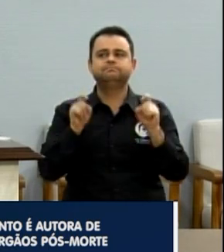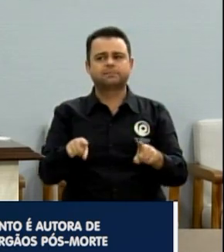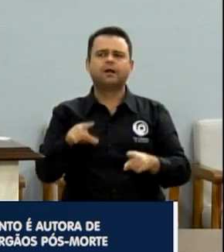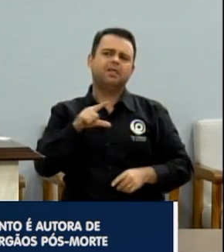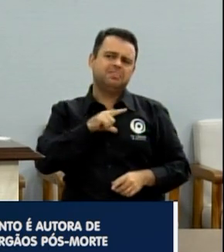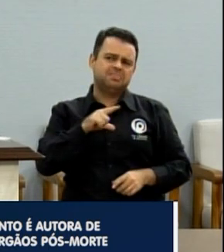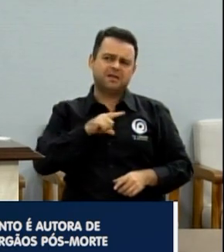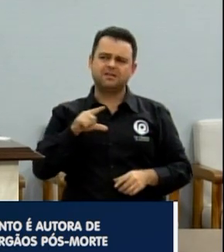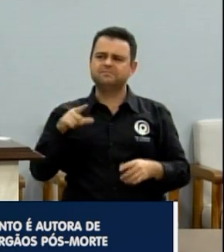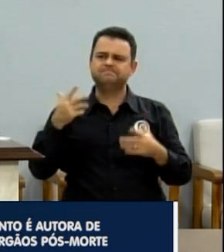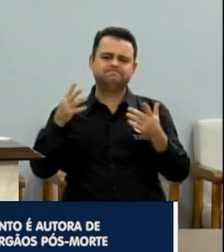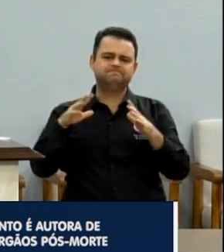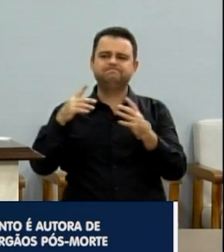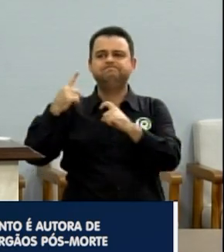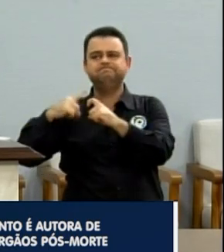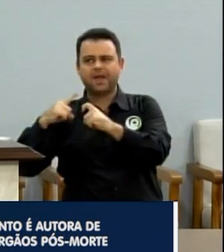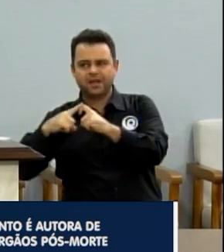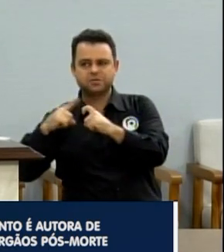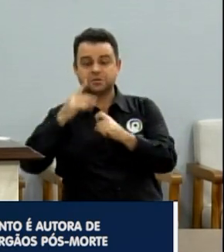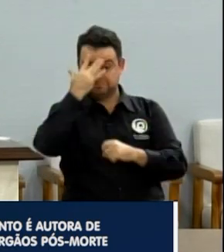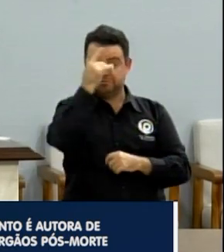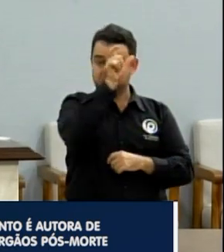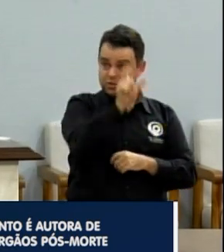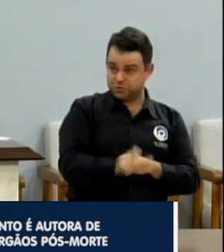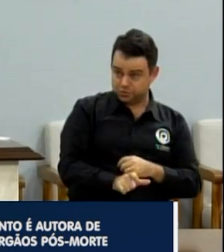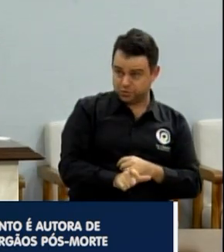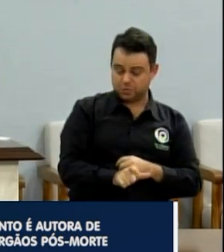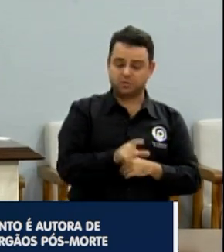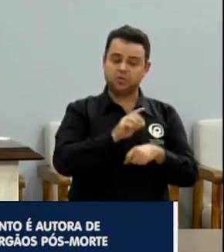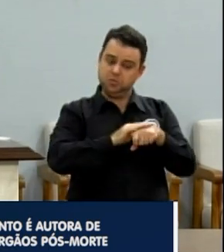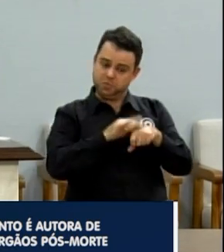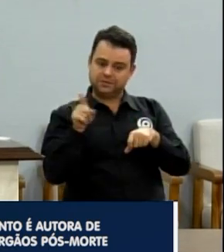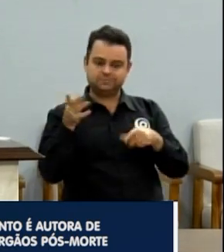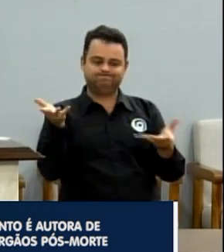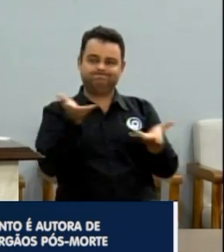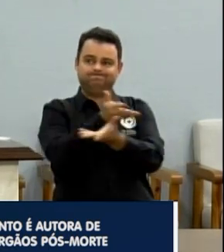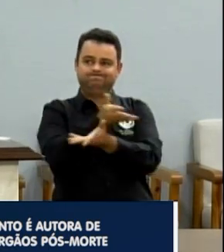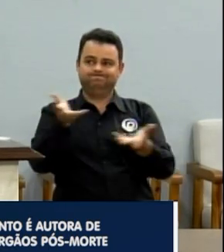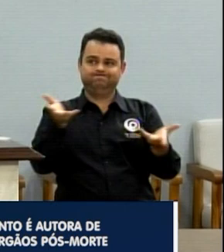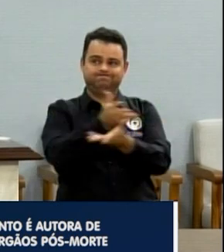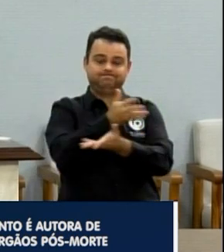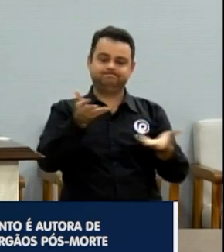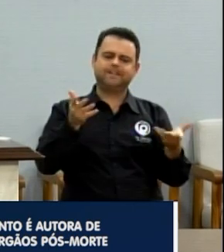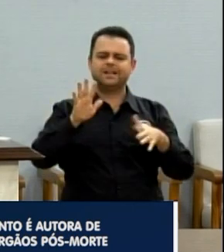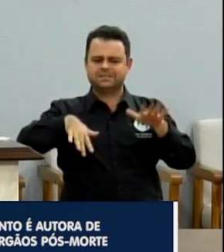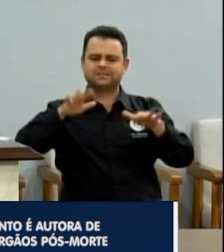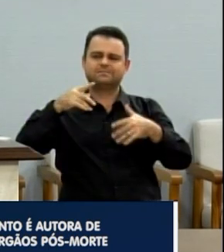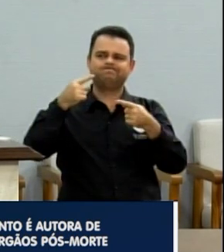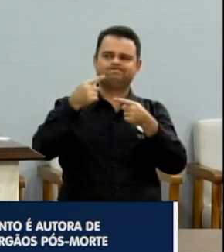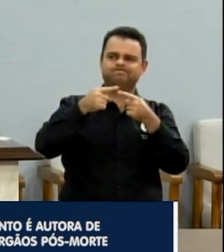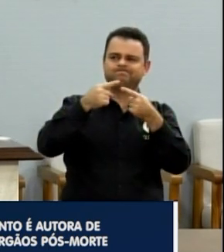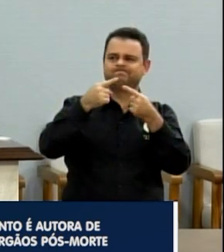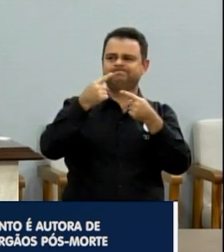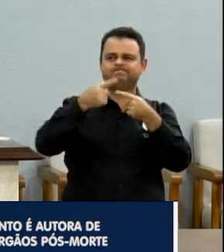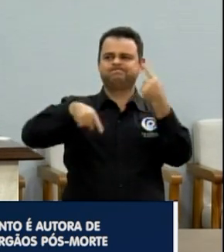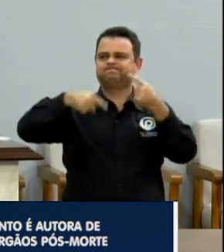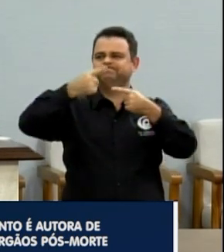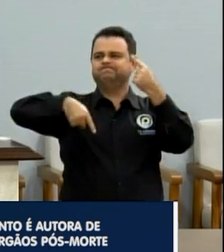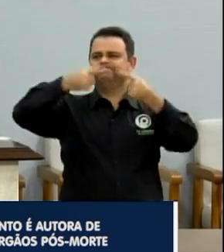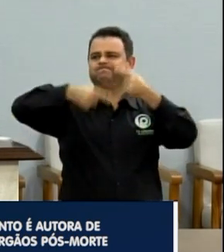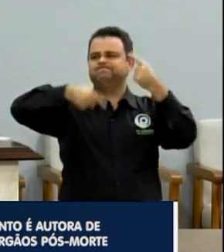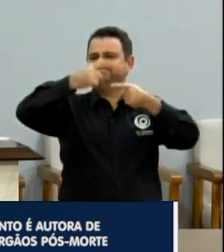existe em qualquer relação médico-paciente, sobretudo em temas ligados à medicina, que envolvem bens jurídicos